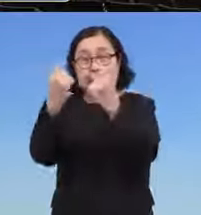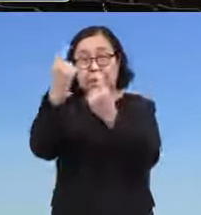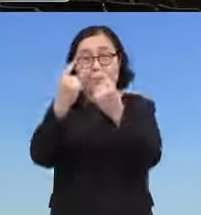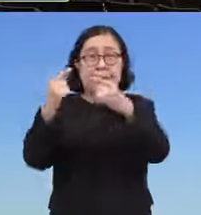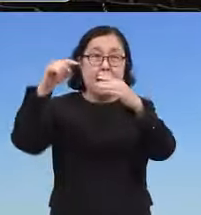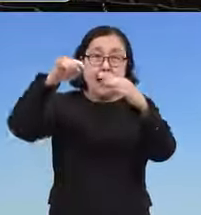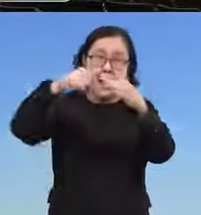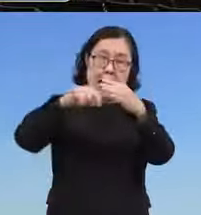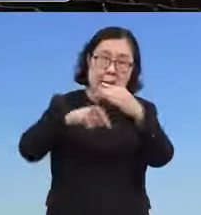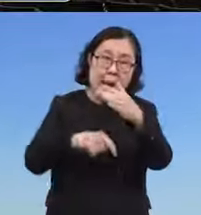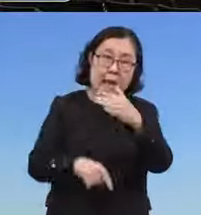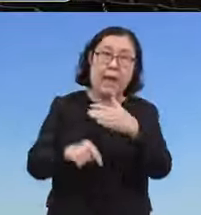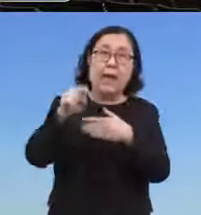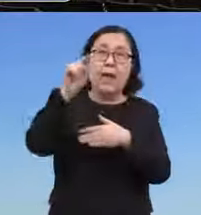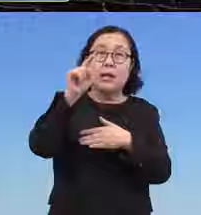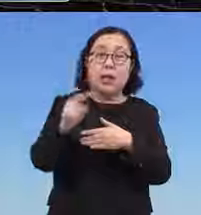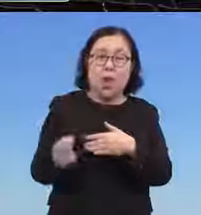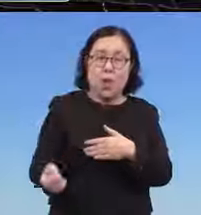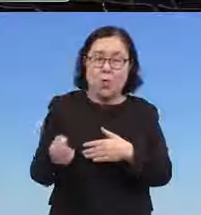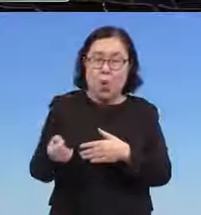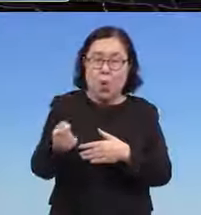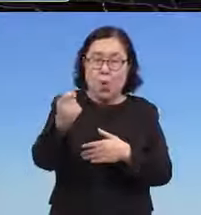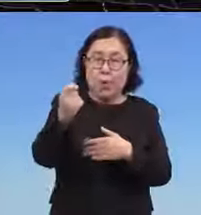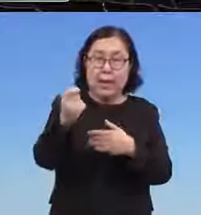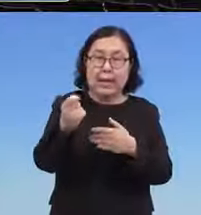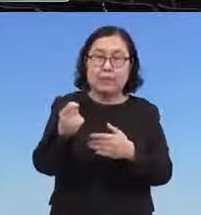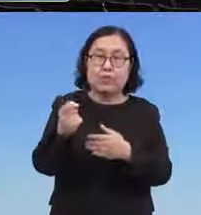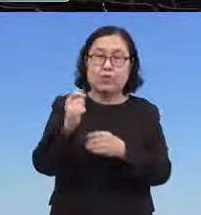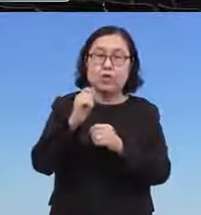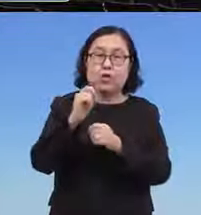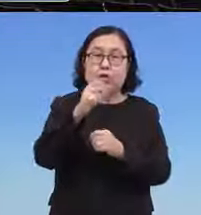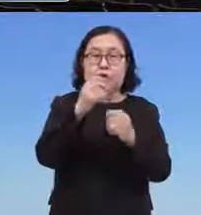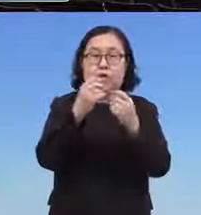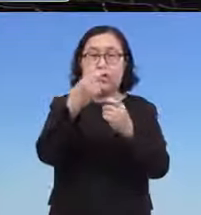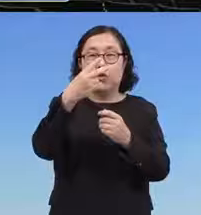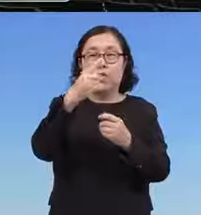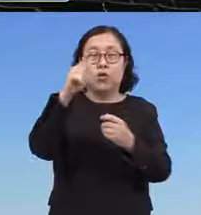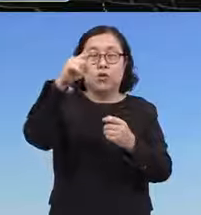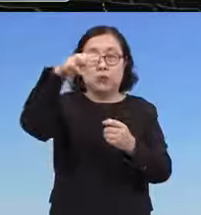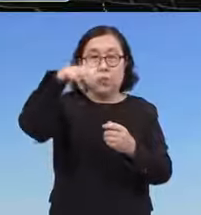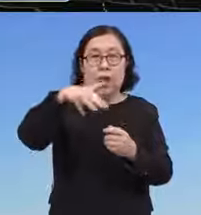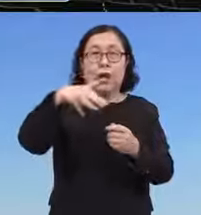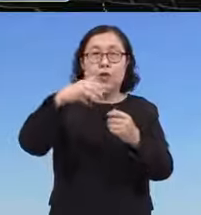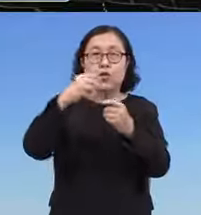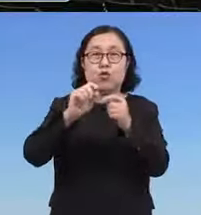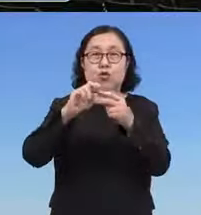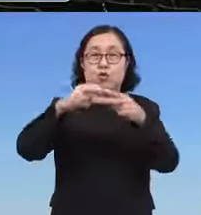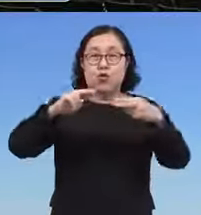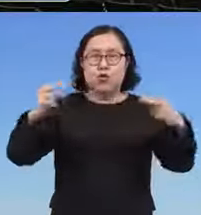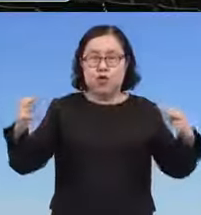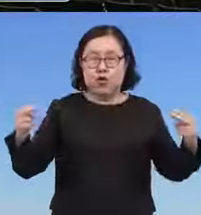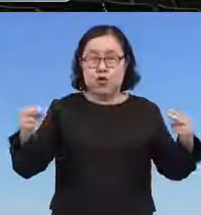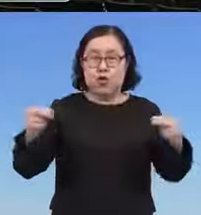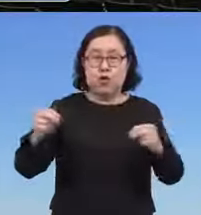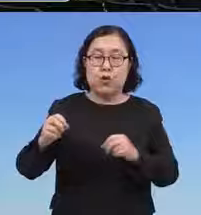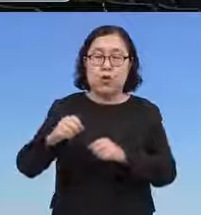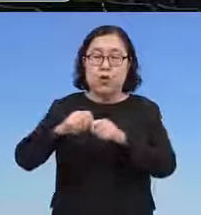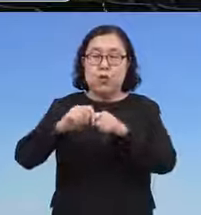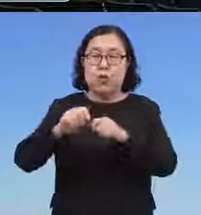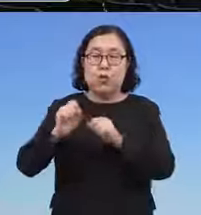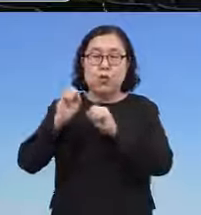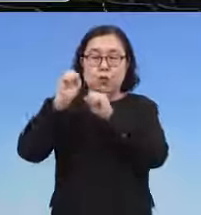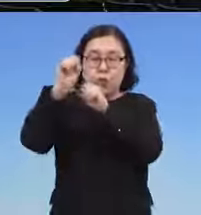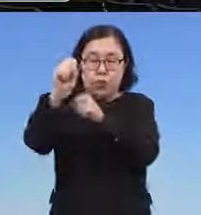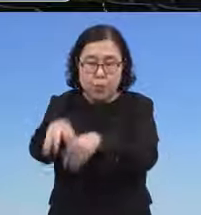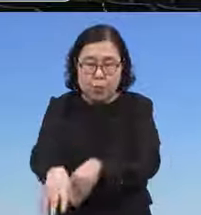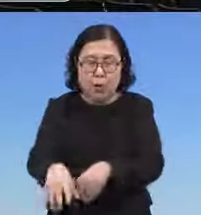저 큰 바다보다 깊다. 너 곧 닷줄을 끌러 깊은